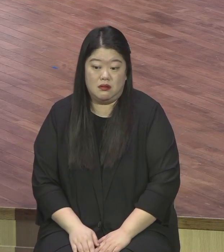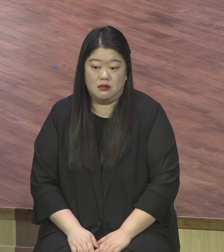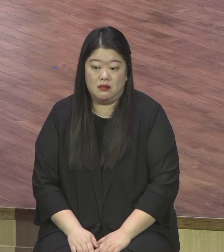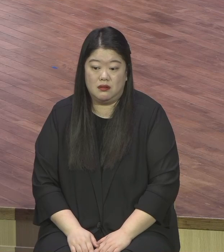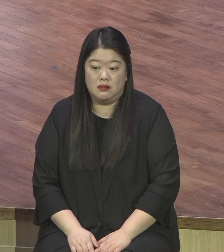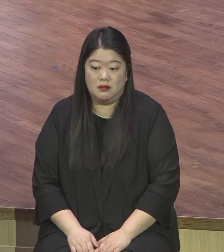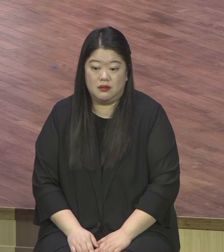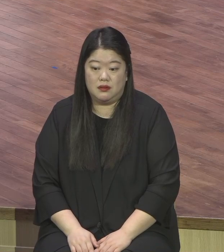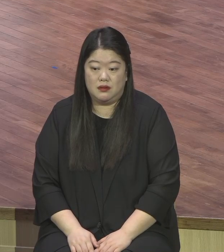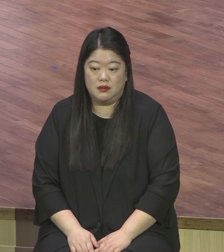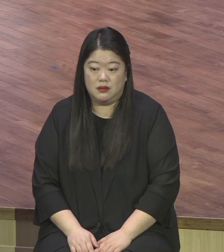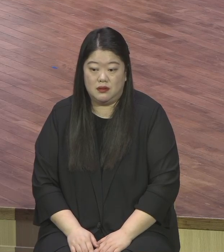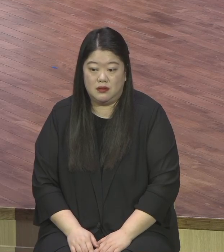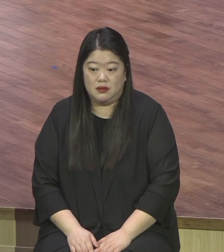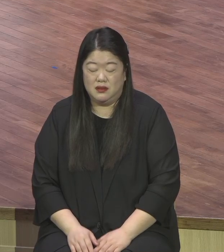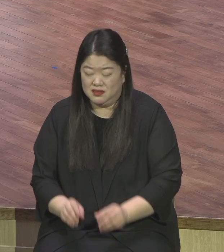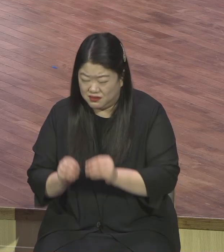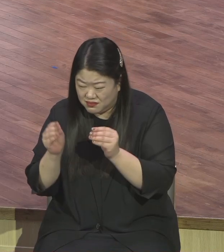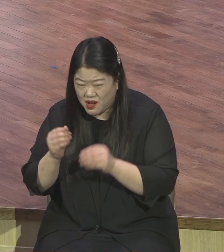율법이에요.